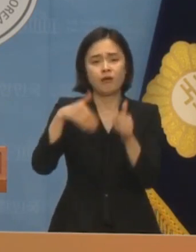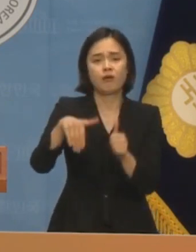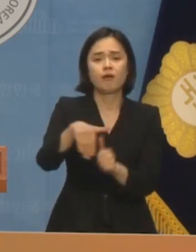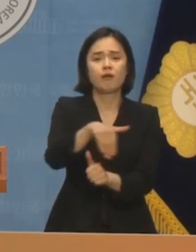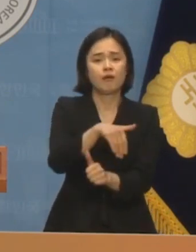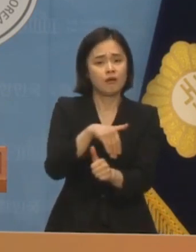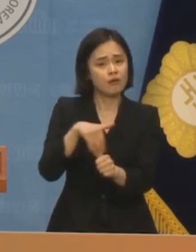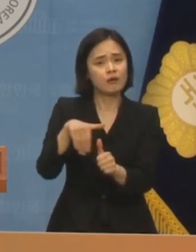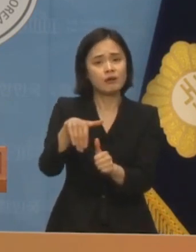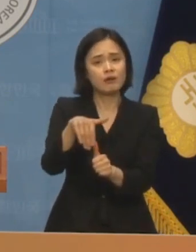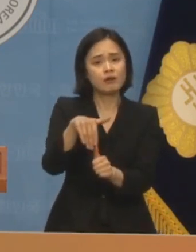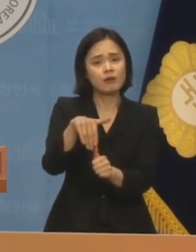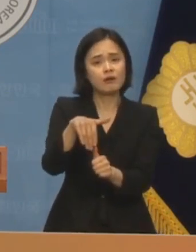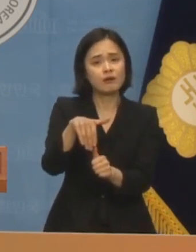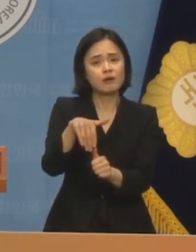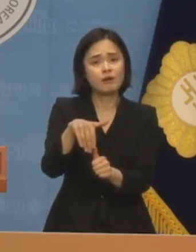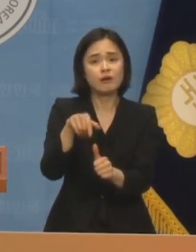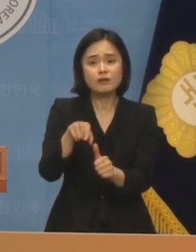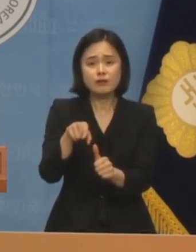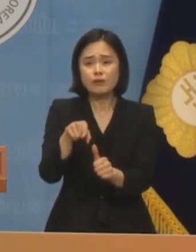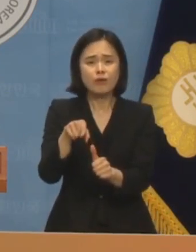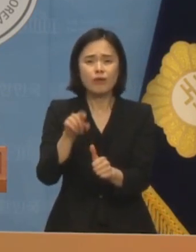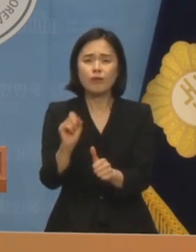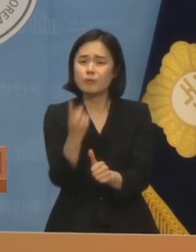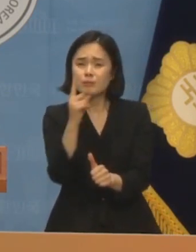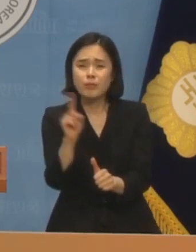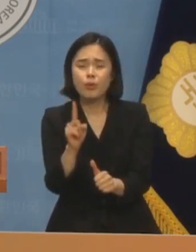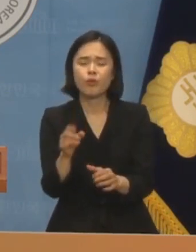매 순간 경제적 문제에 엮이게 됩니다.